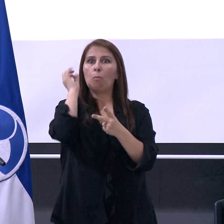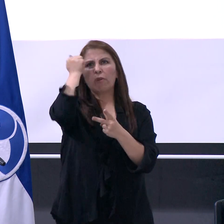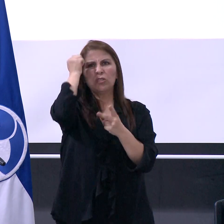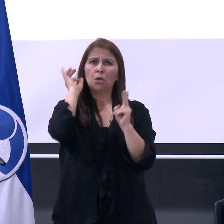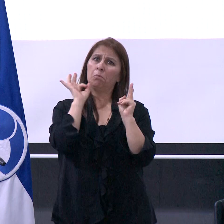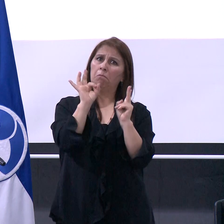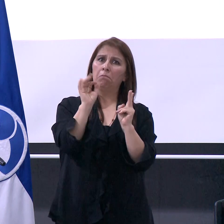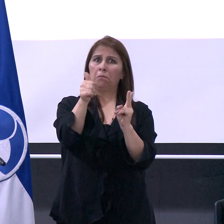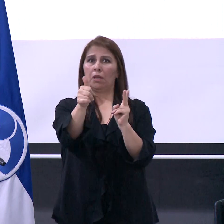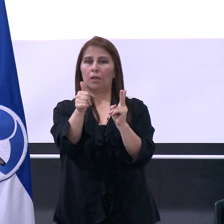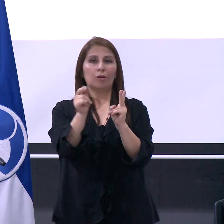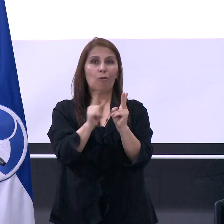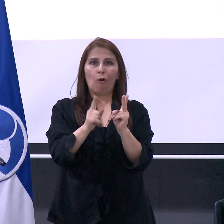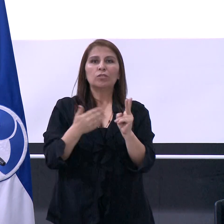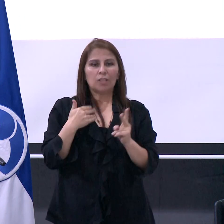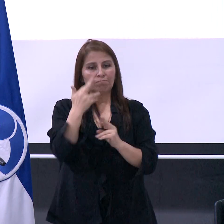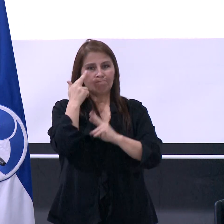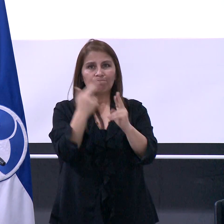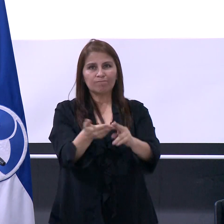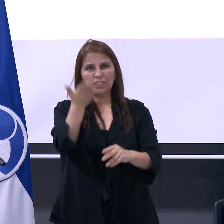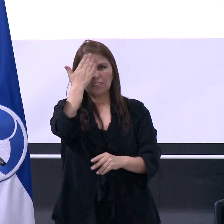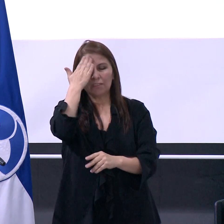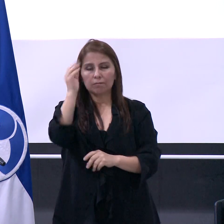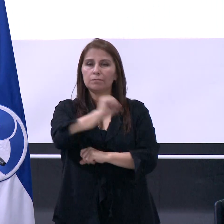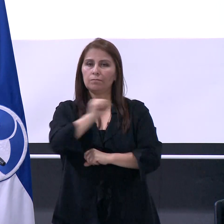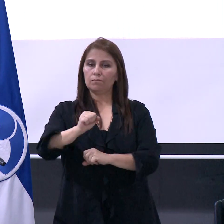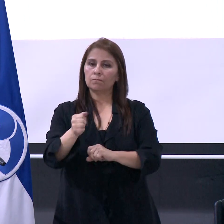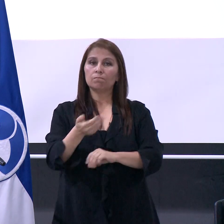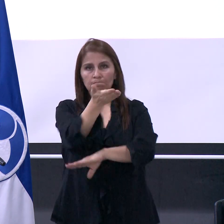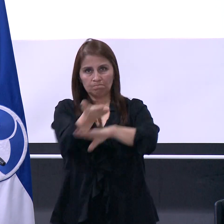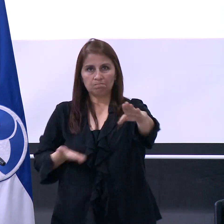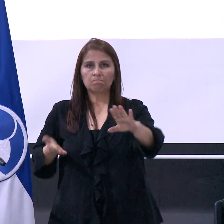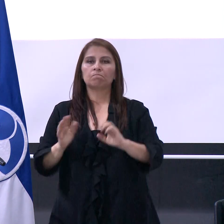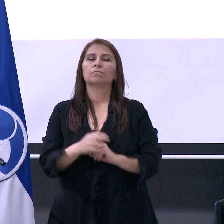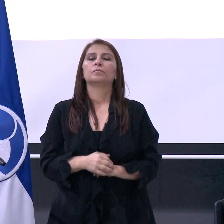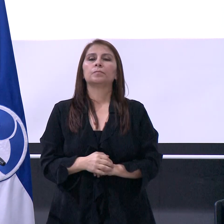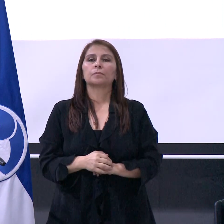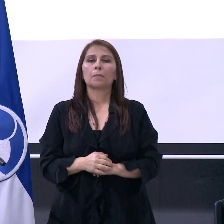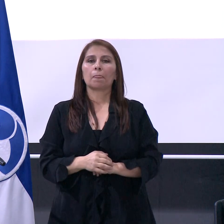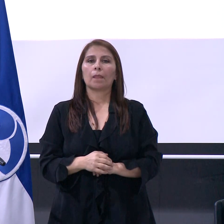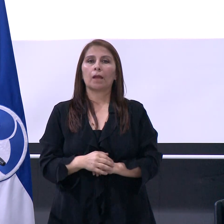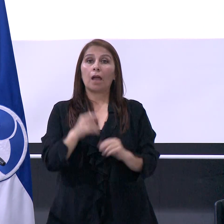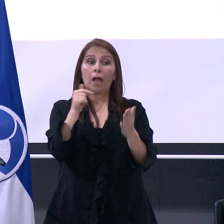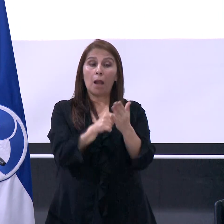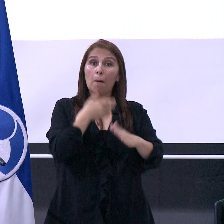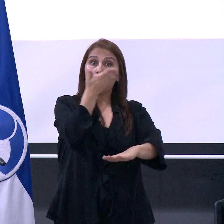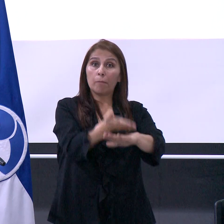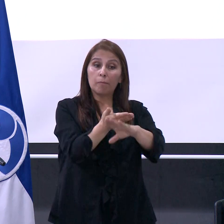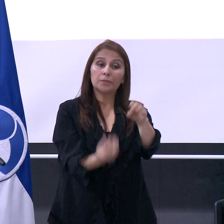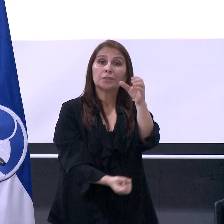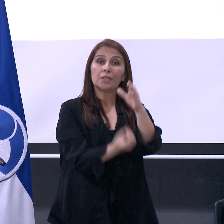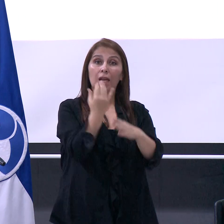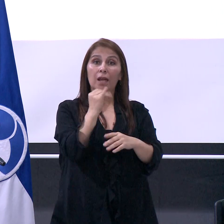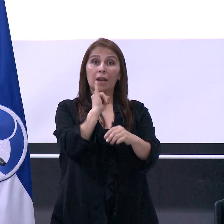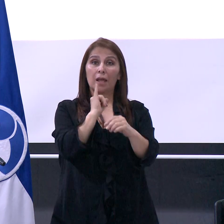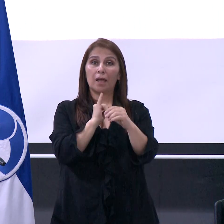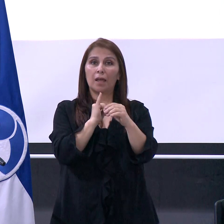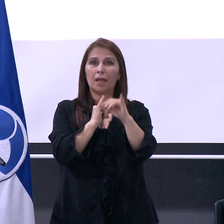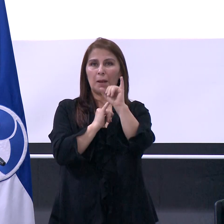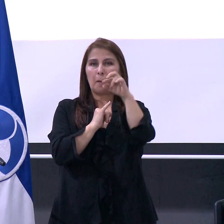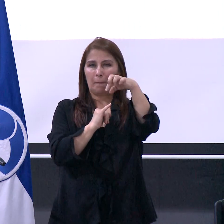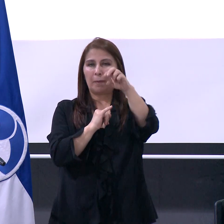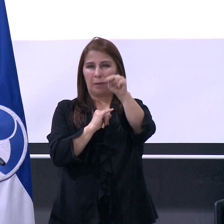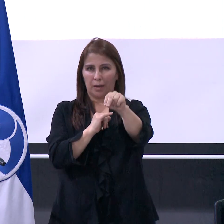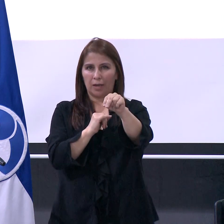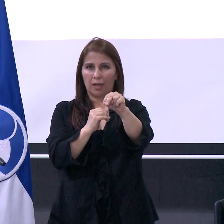también debían entender cuáles eran sus derechos y abogar por ellos el espíritu de la propuesta que animó la creación de la pn fue preparar